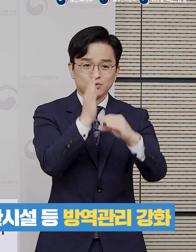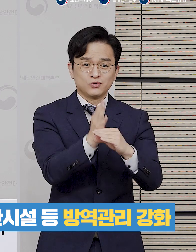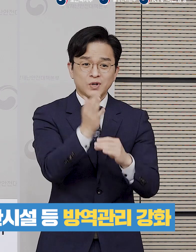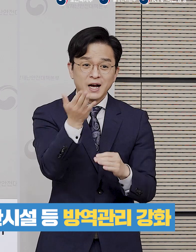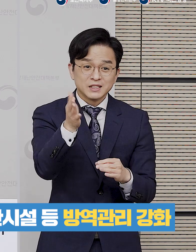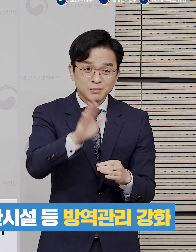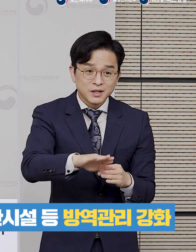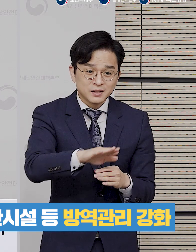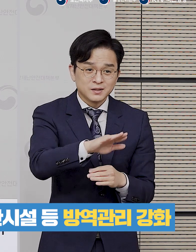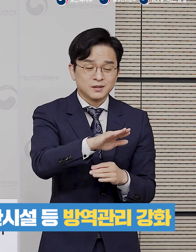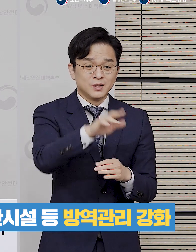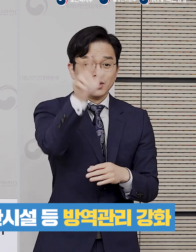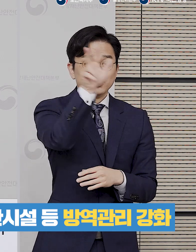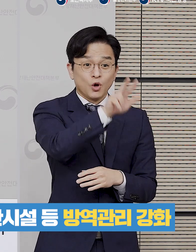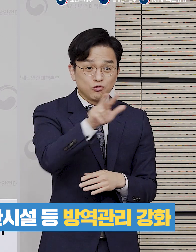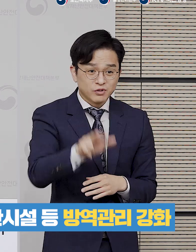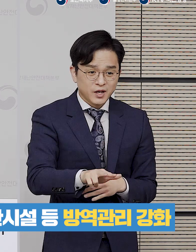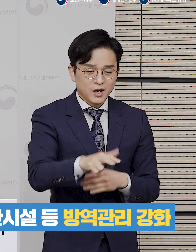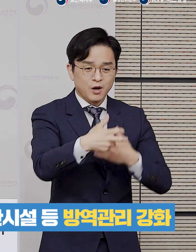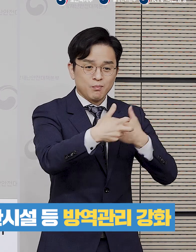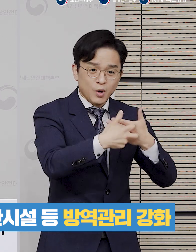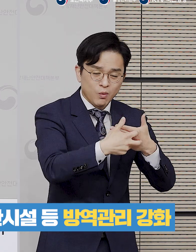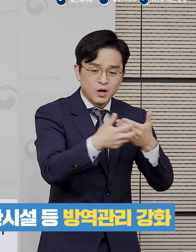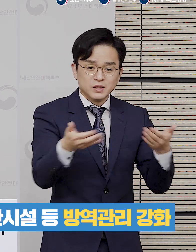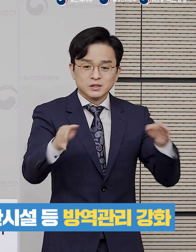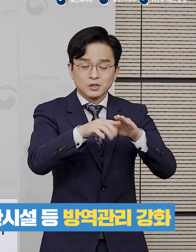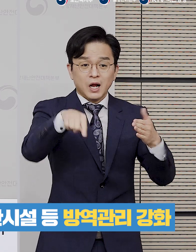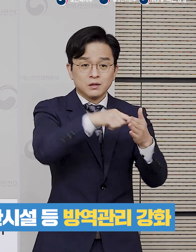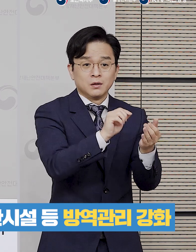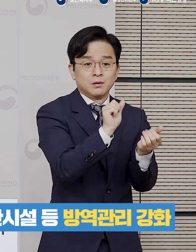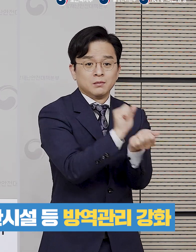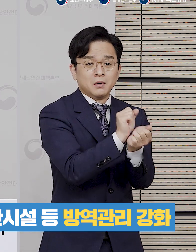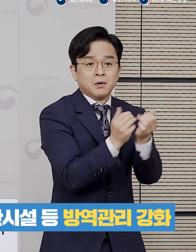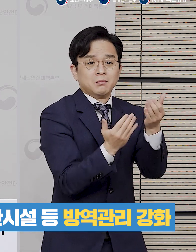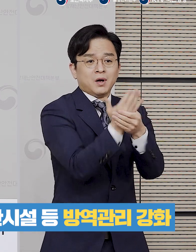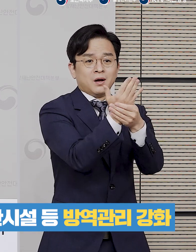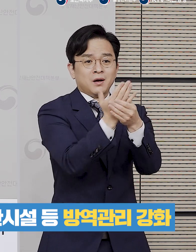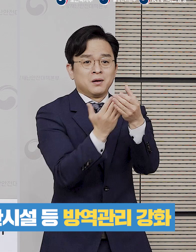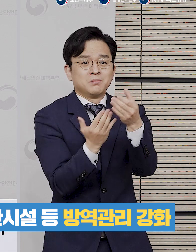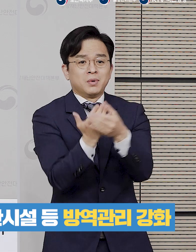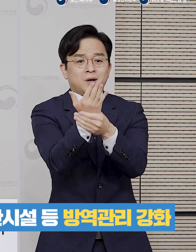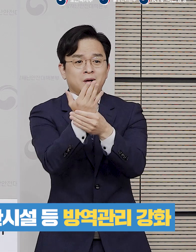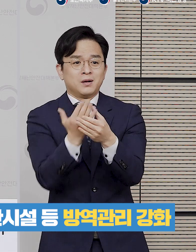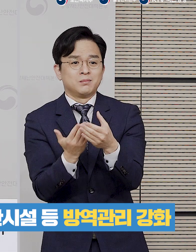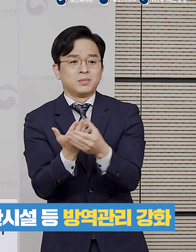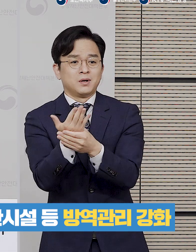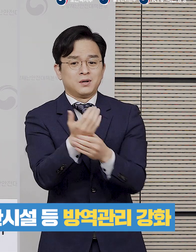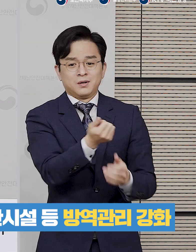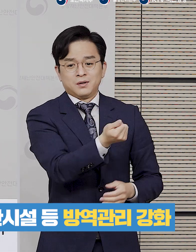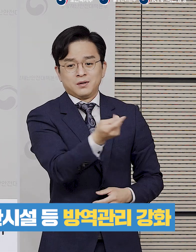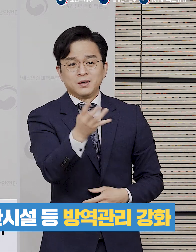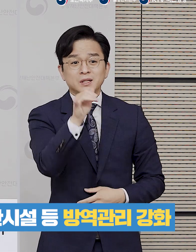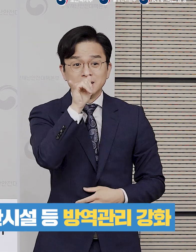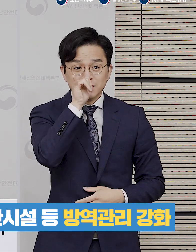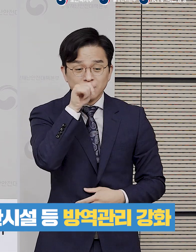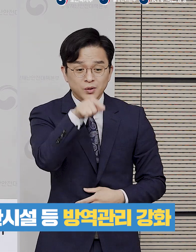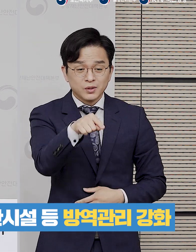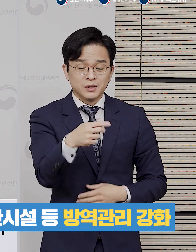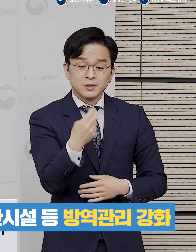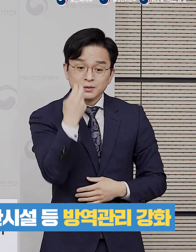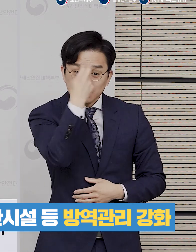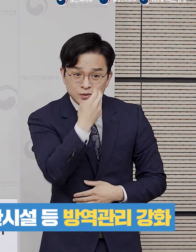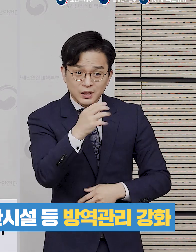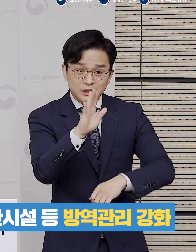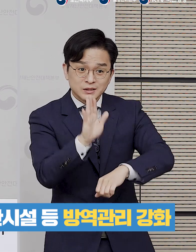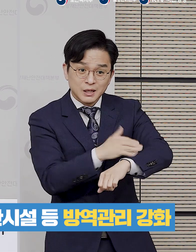이들에 의해 여전히 산발적인 집단 감염이 나타나고 있습니다. 이러한 환자를 적절히